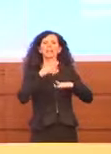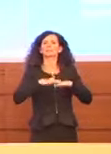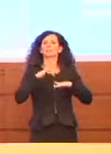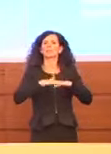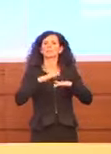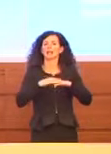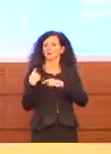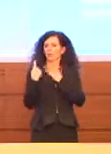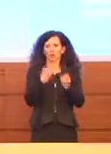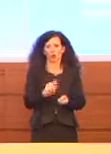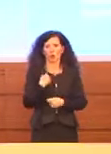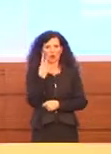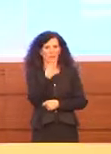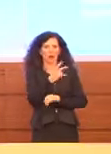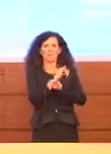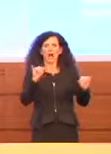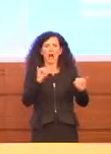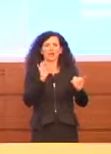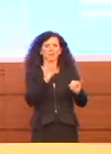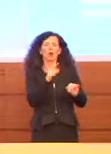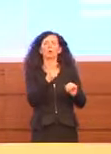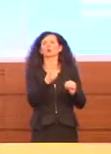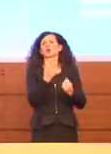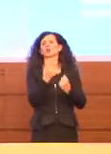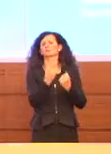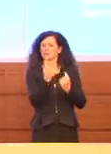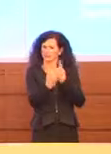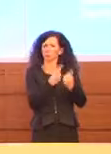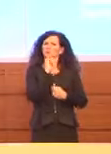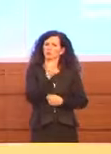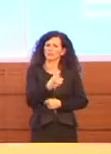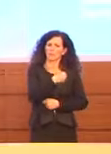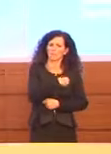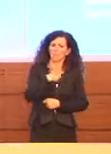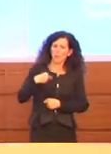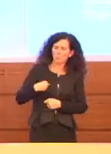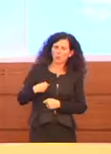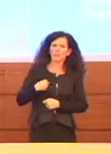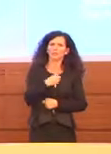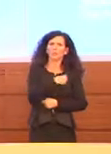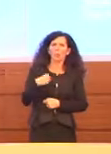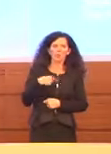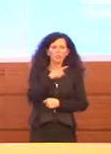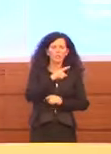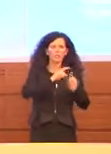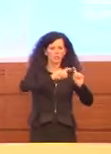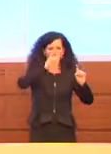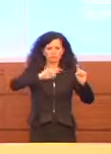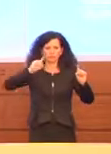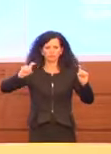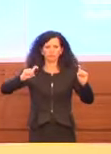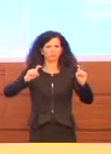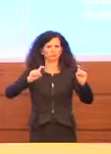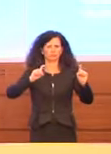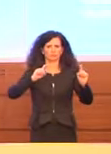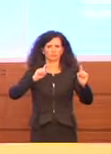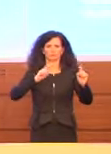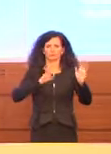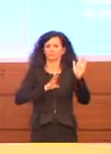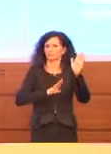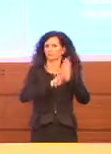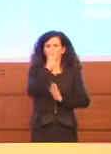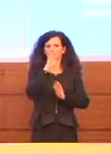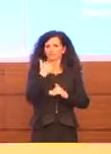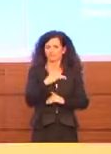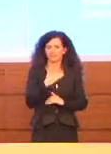queste polmoniti arrivano questi malati con tutti i parametri fuori controllo e noi non sapeva non registra una cosa